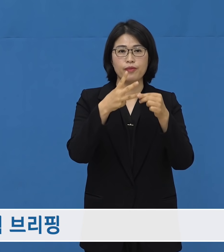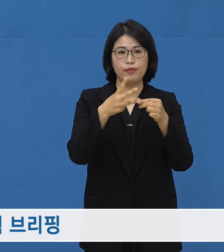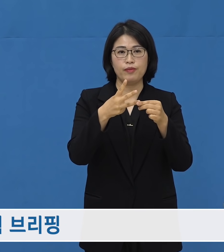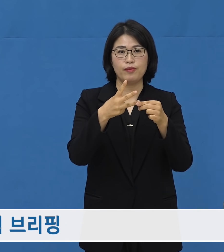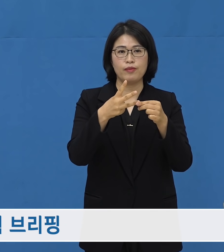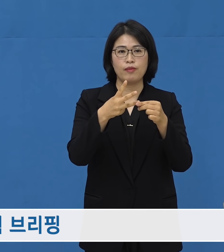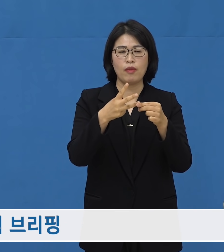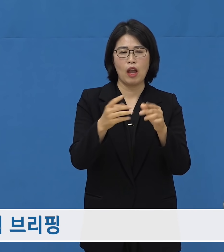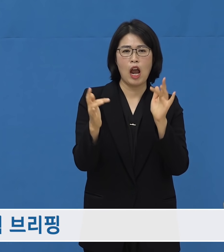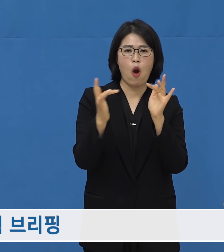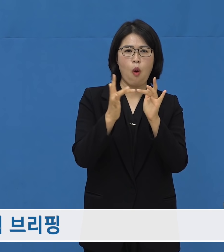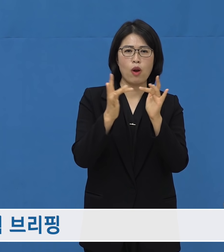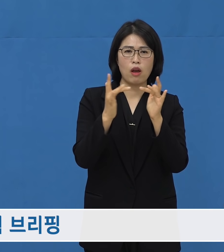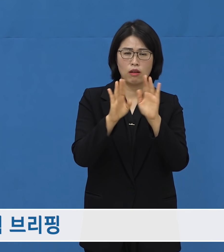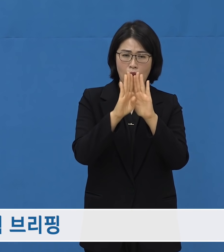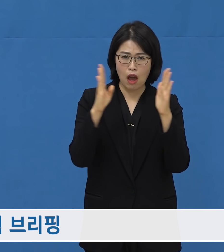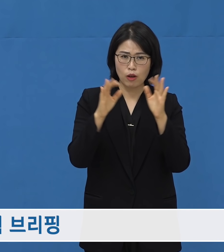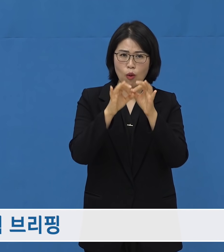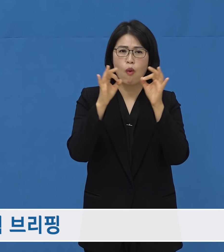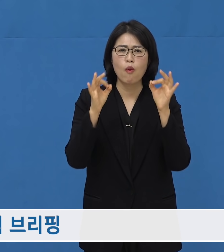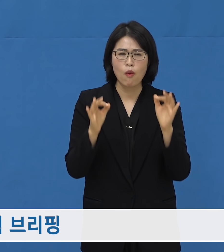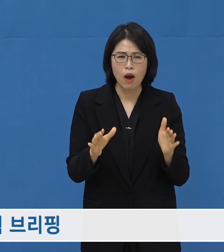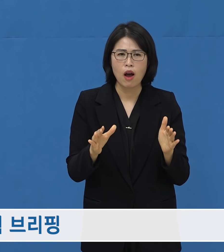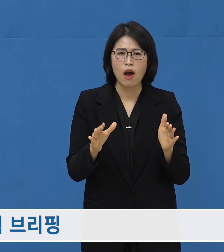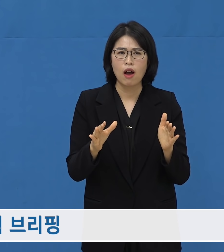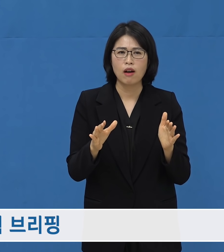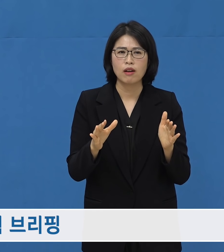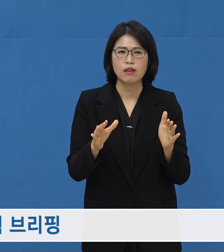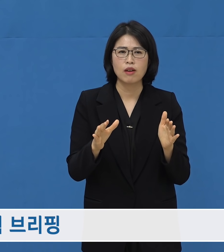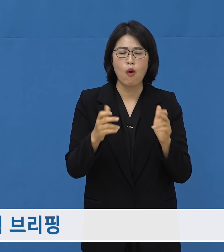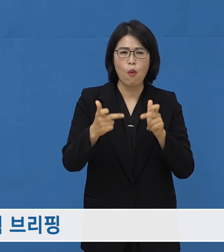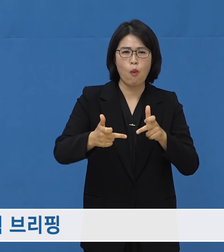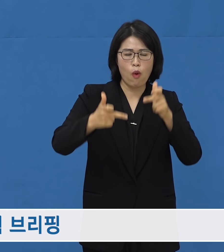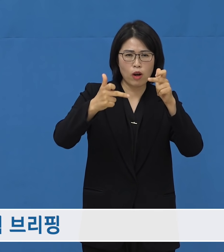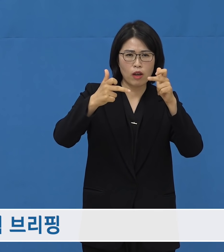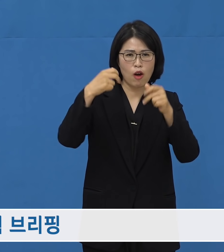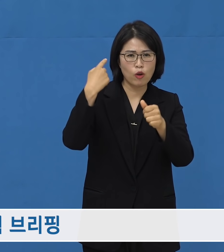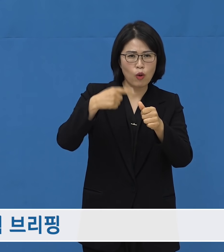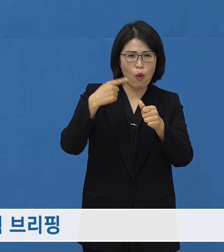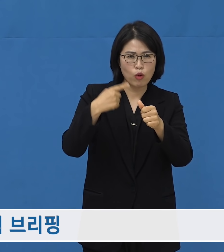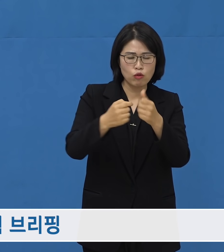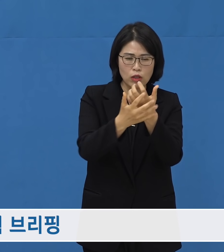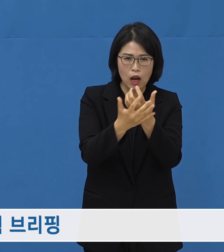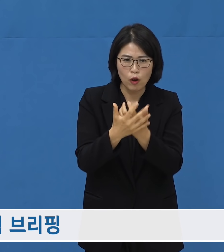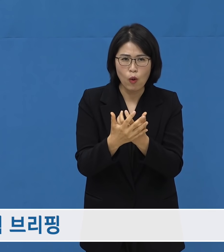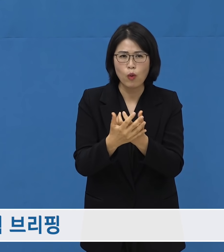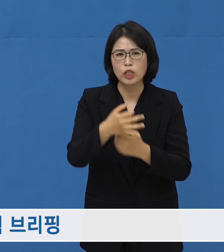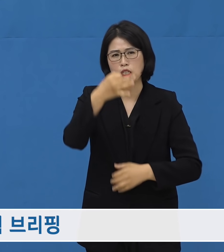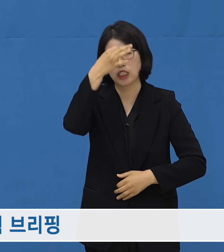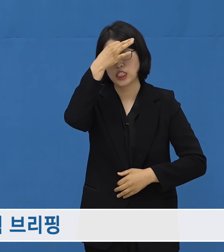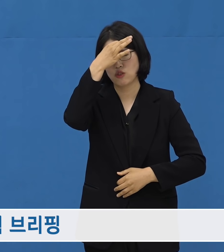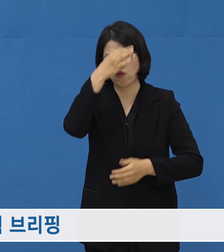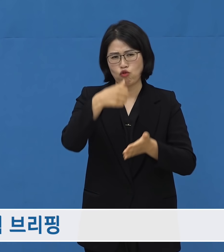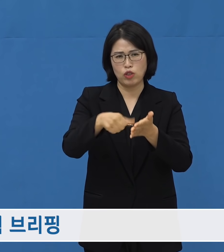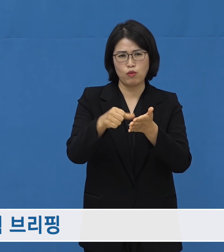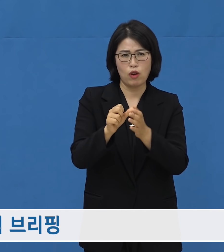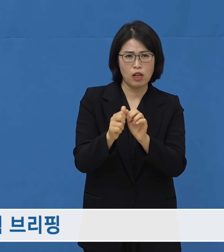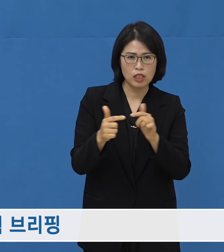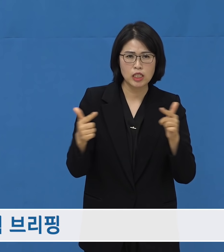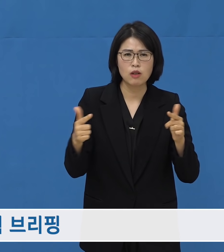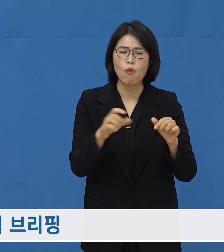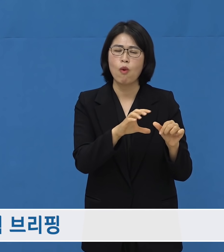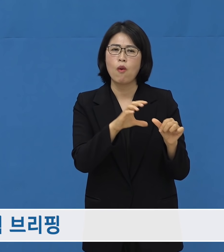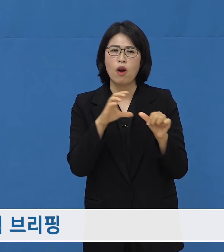셋째, 온라인 개학 동안 축적된 원격 수업 콘텐츠와 기술적 인프라를